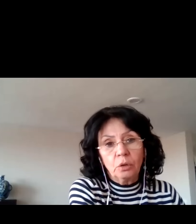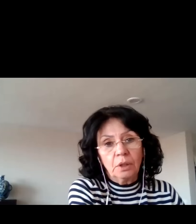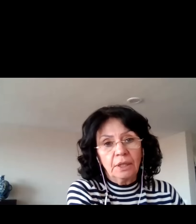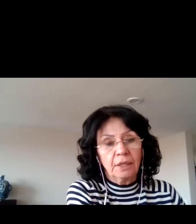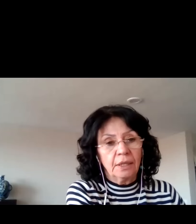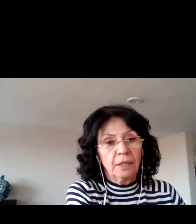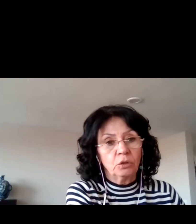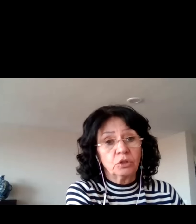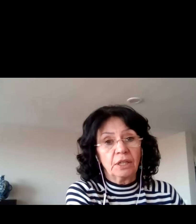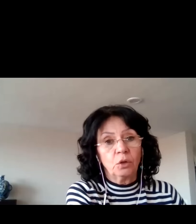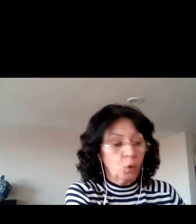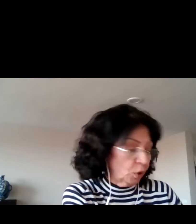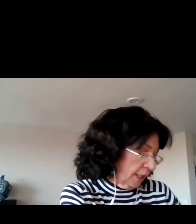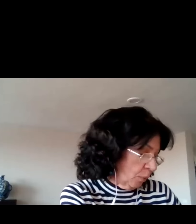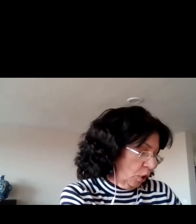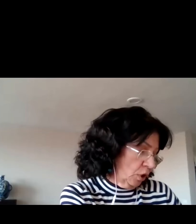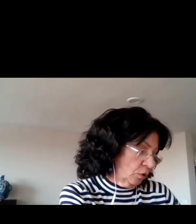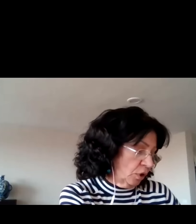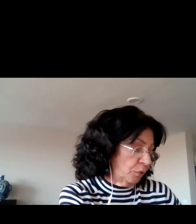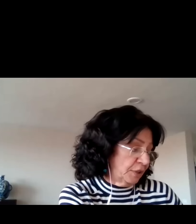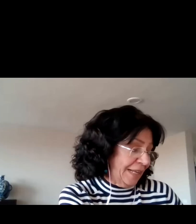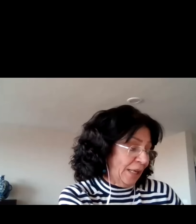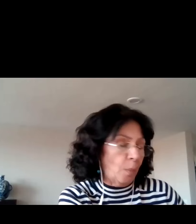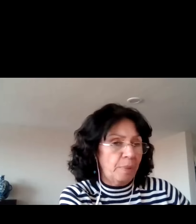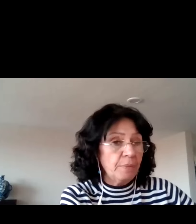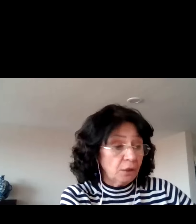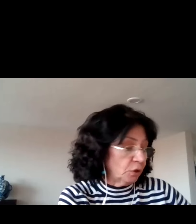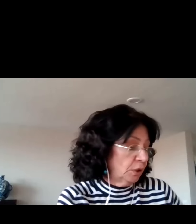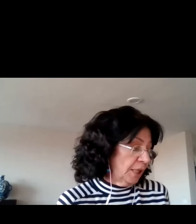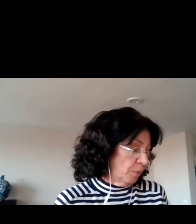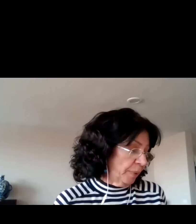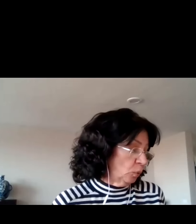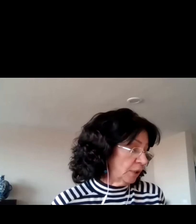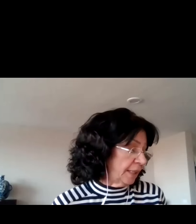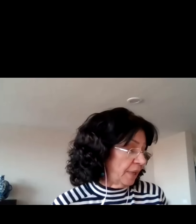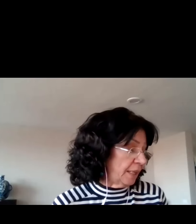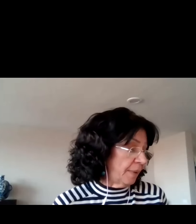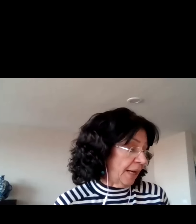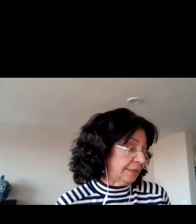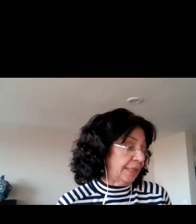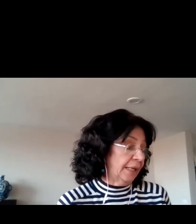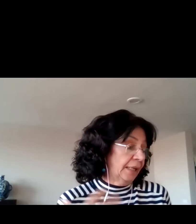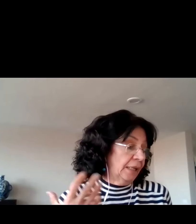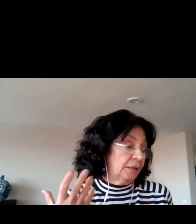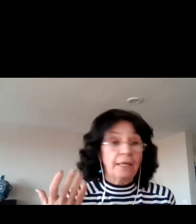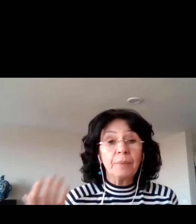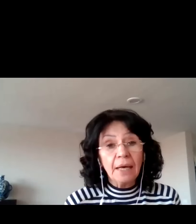son los que yo recabo y de quien soy la oficial de cumplimiento. Y mi pregunta también iba